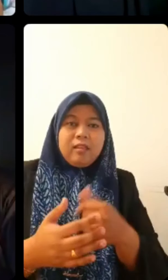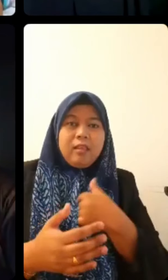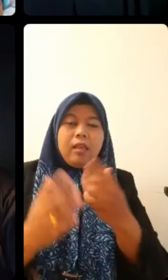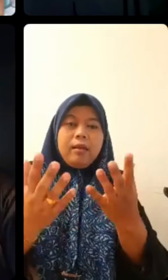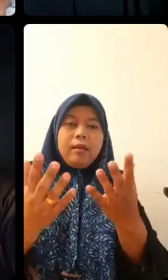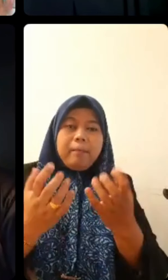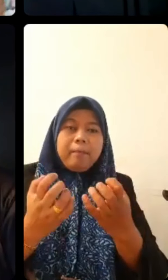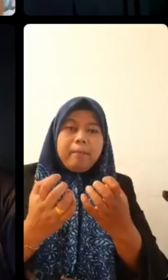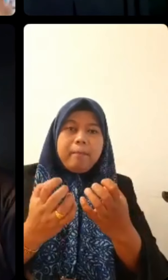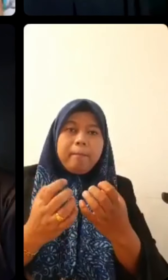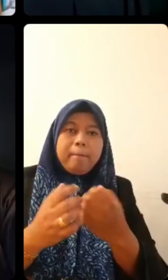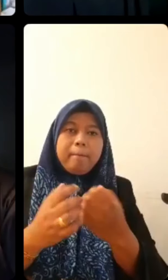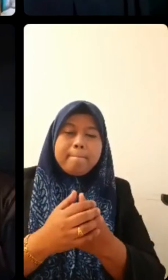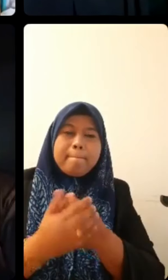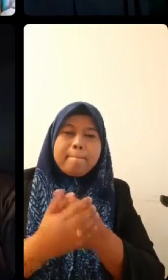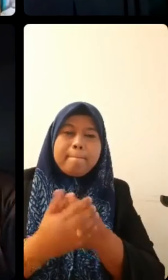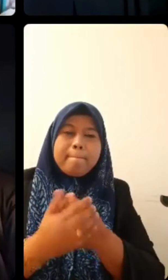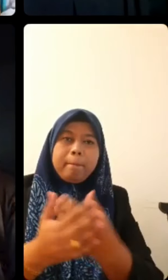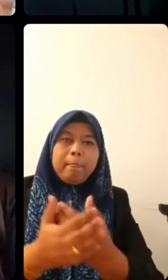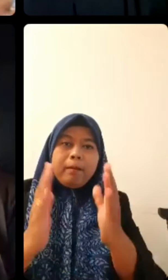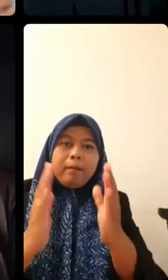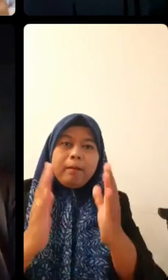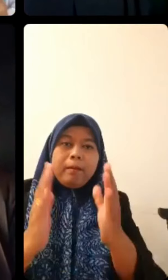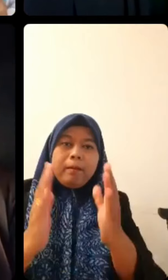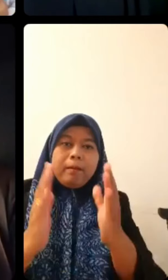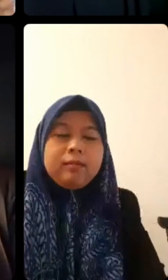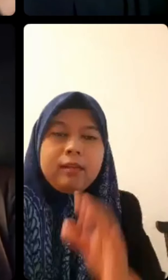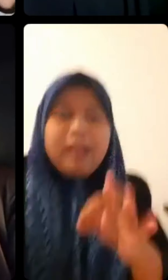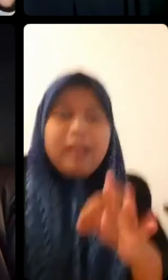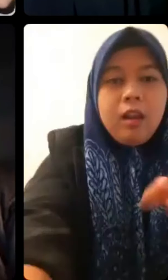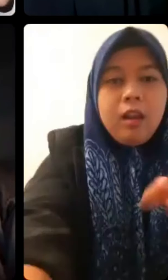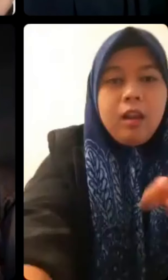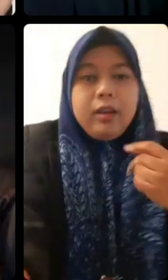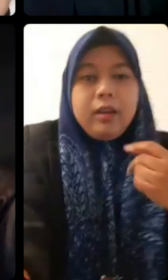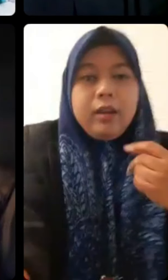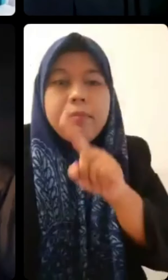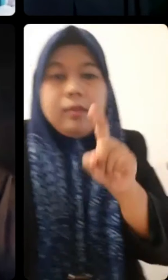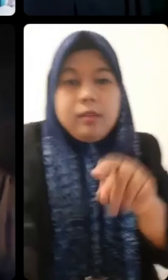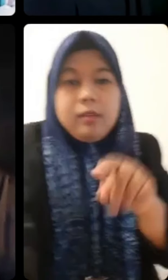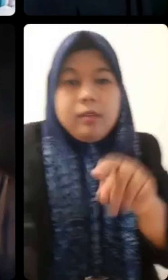penonton, jika ada soalan, tuliskan di ruangan ask question yang ditera di